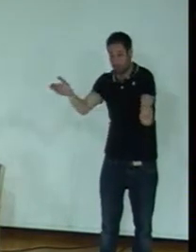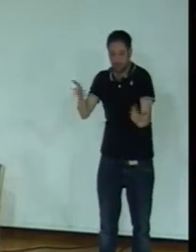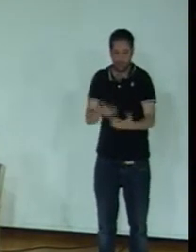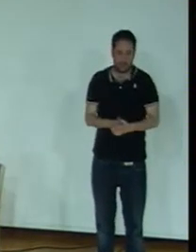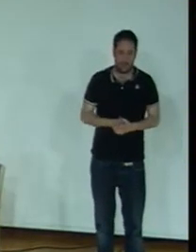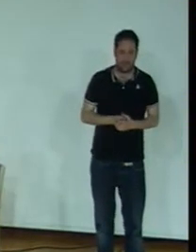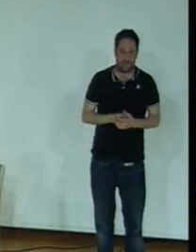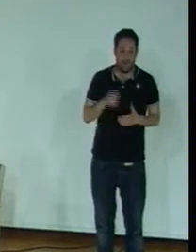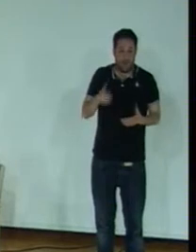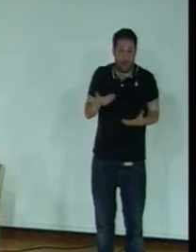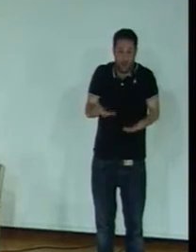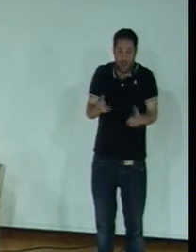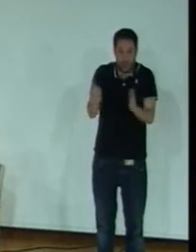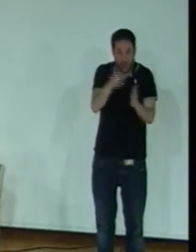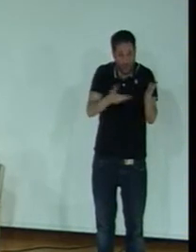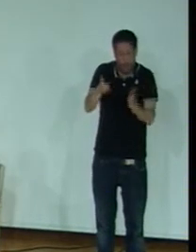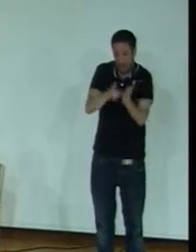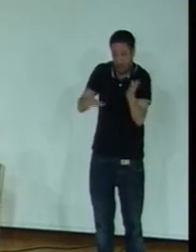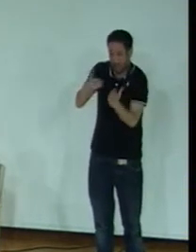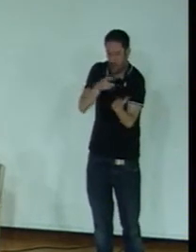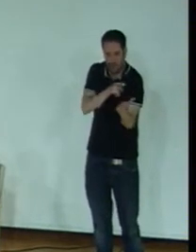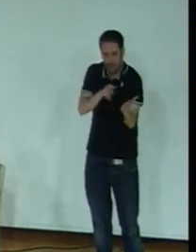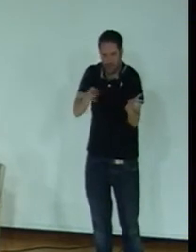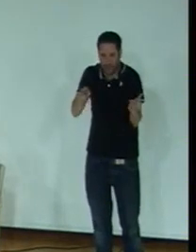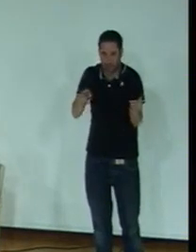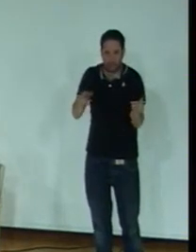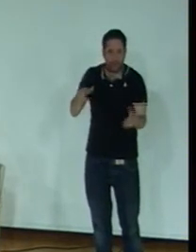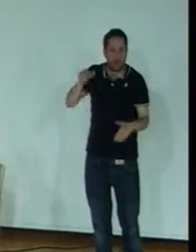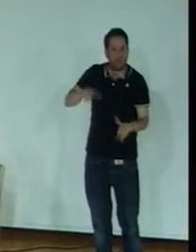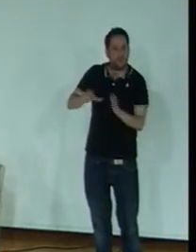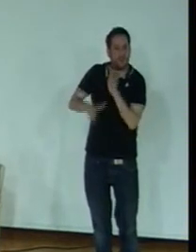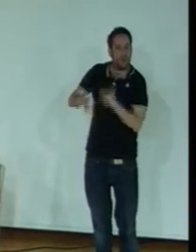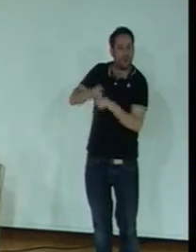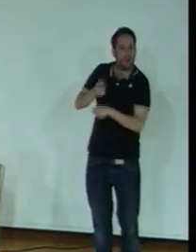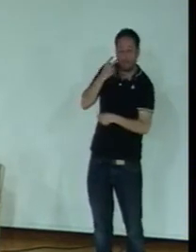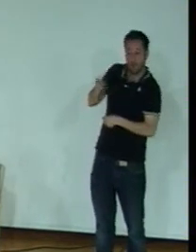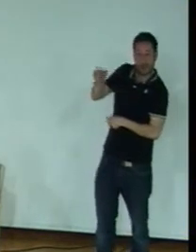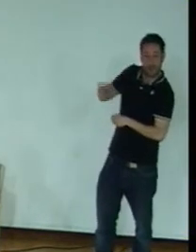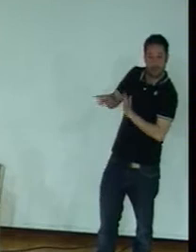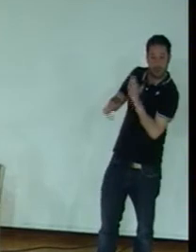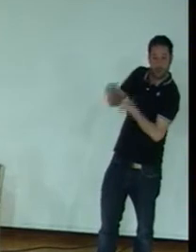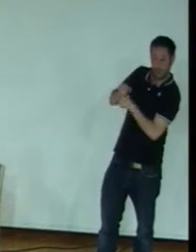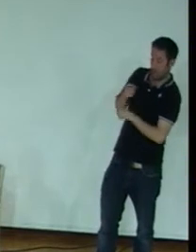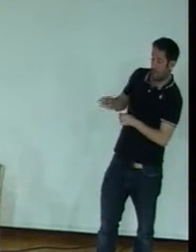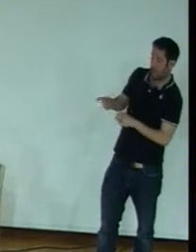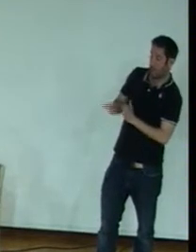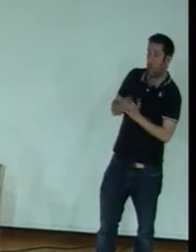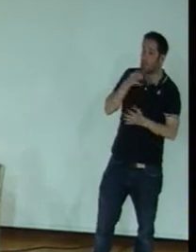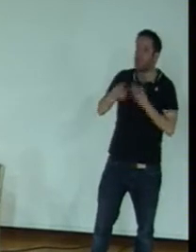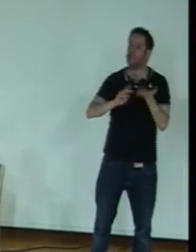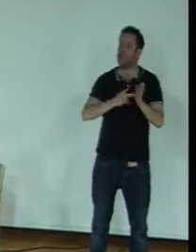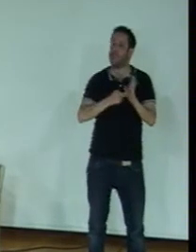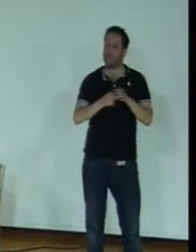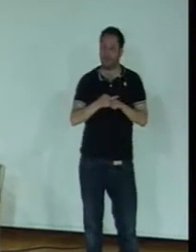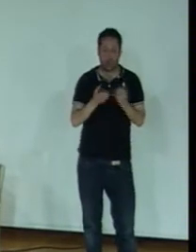Donc il faut regarder ces chiffres-là et essayer de voir quelle a été la volonté du législateur. Et on se rend compte que le législateur, dès qu'il parle de technique,